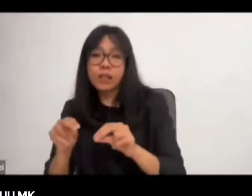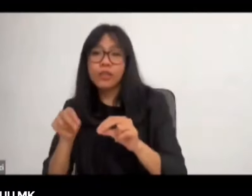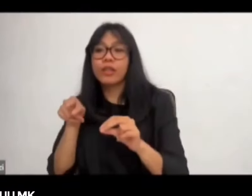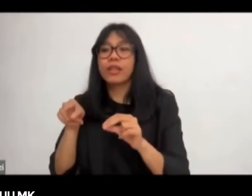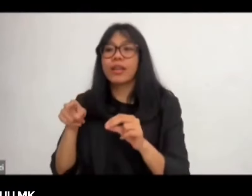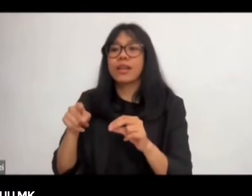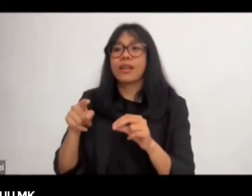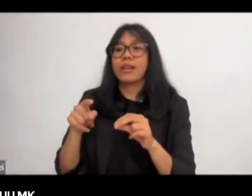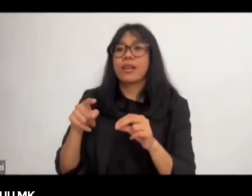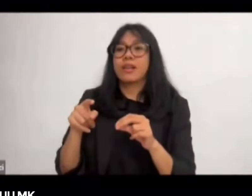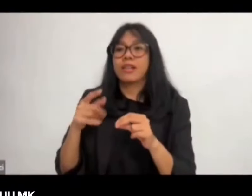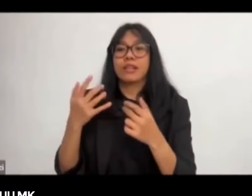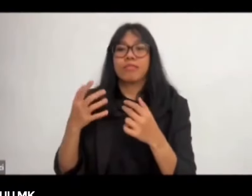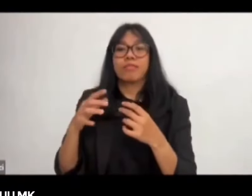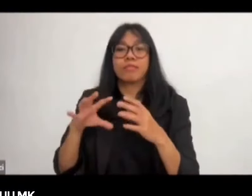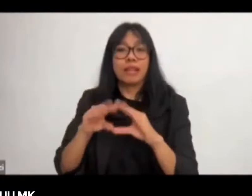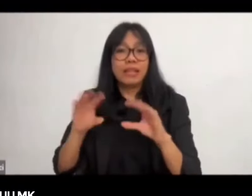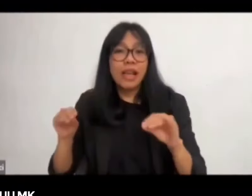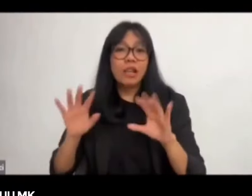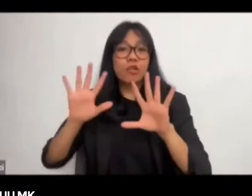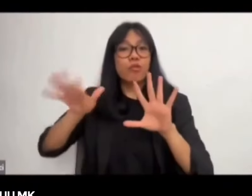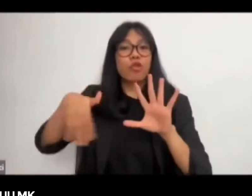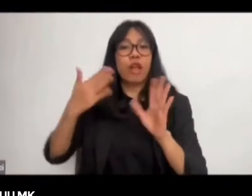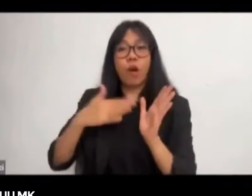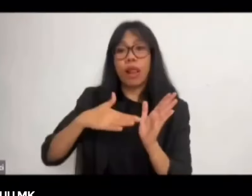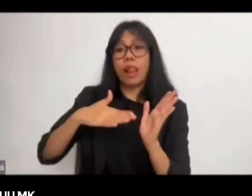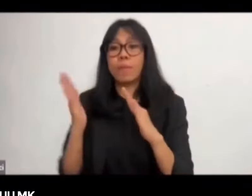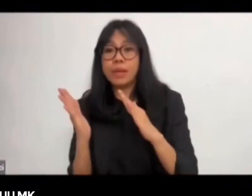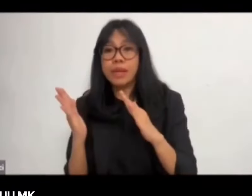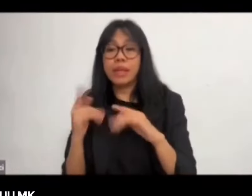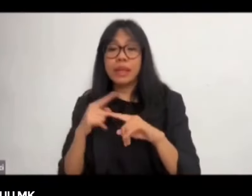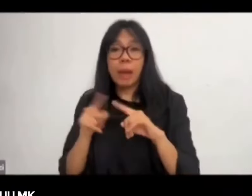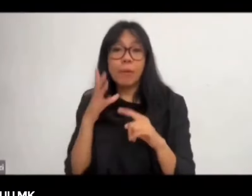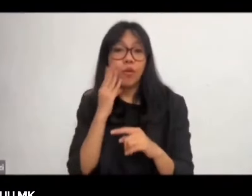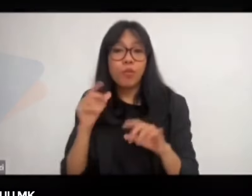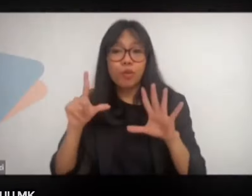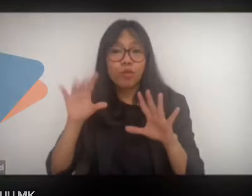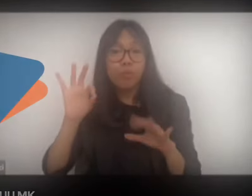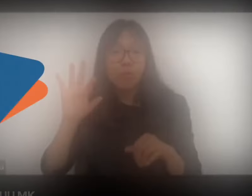jabatannya, masih bisa diteruskan kalau ada konfirmasi. Jadi